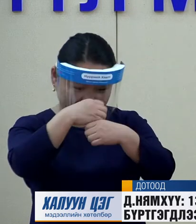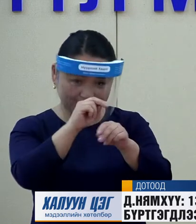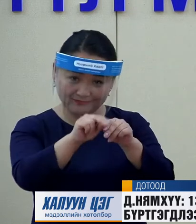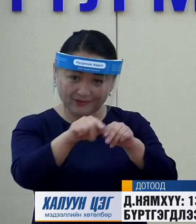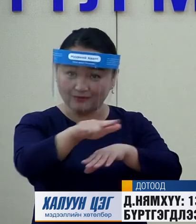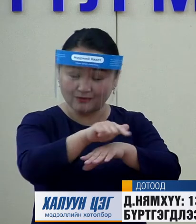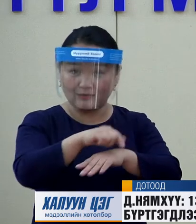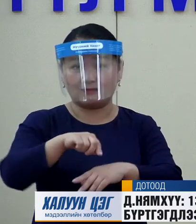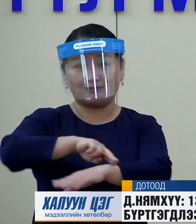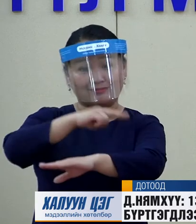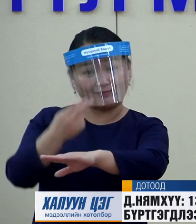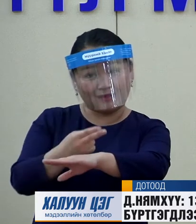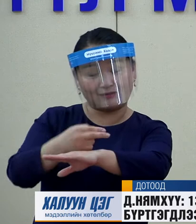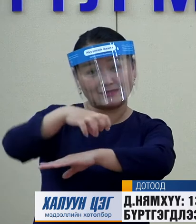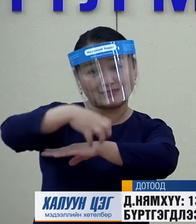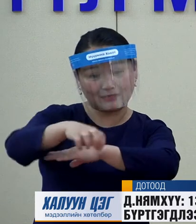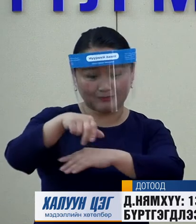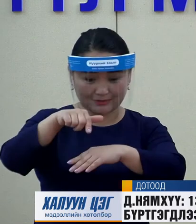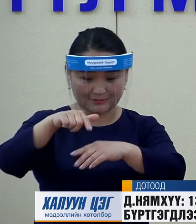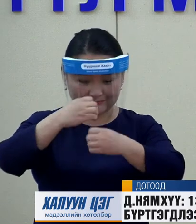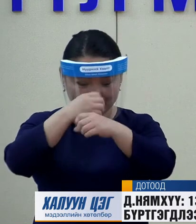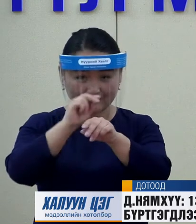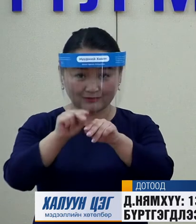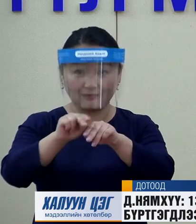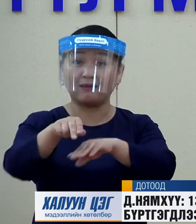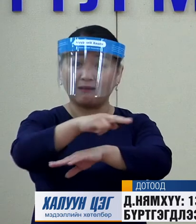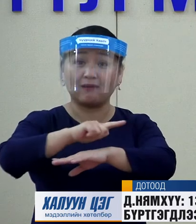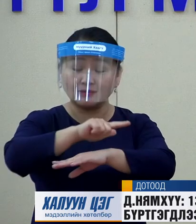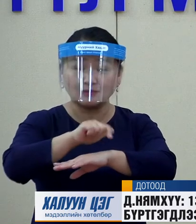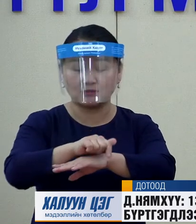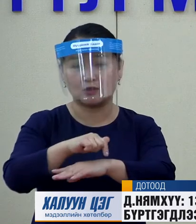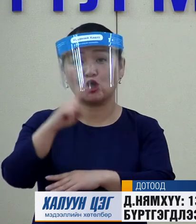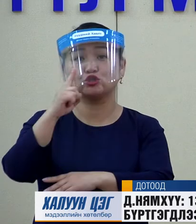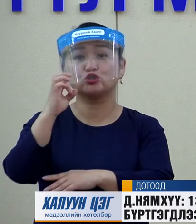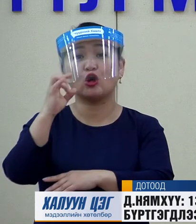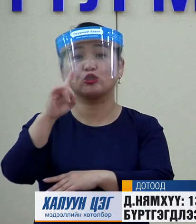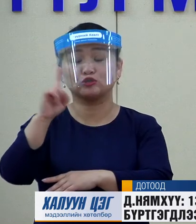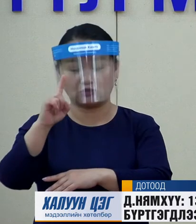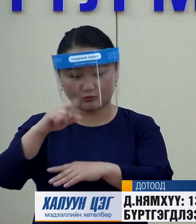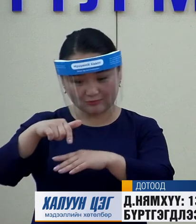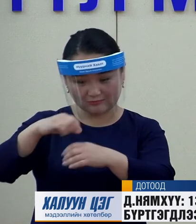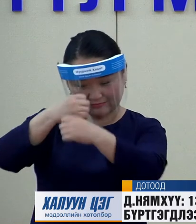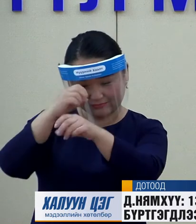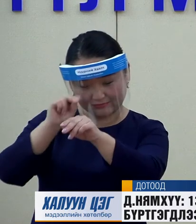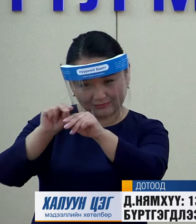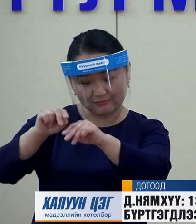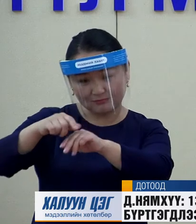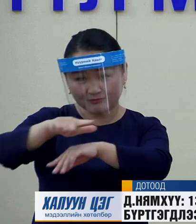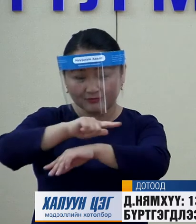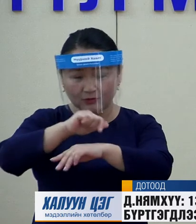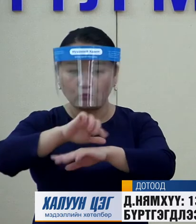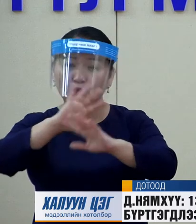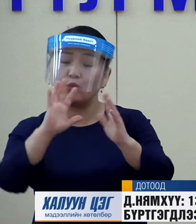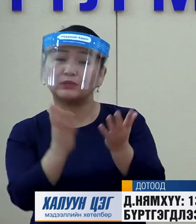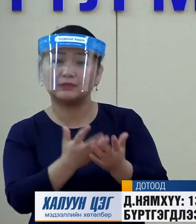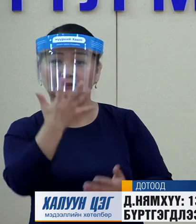аймгийн салбар лаборатори, Зоонот өвчин судлалын үндэсний төвийн вирусологийн лабораторид нийтдээ